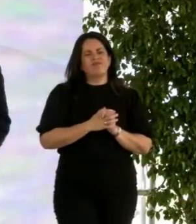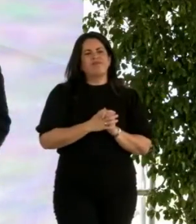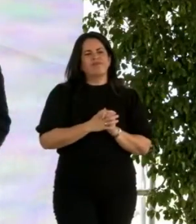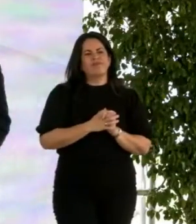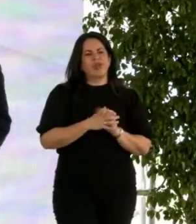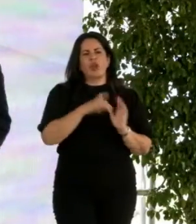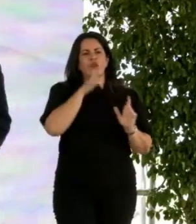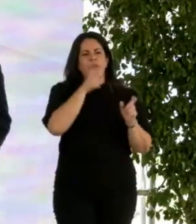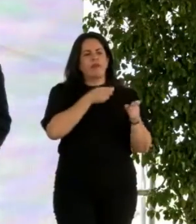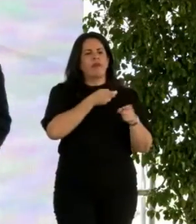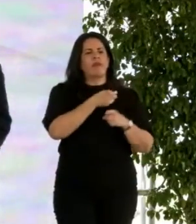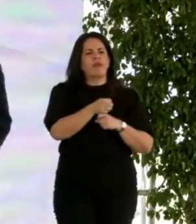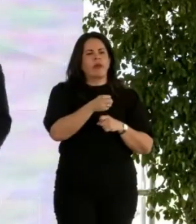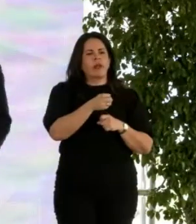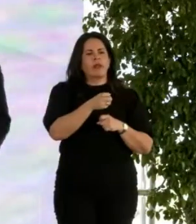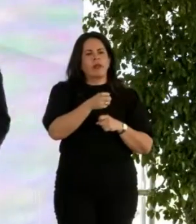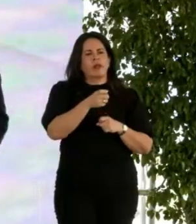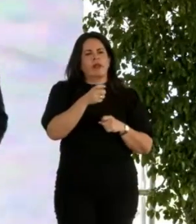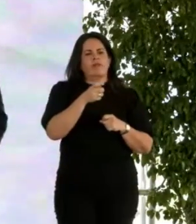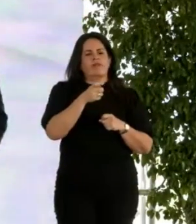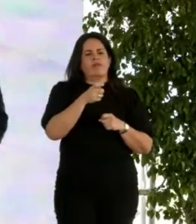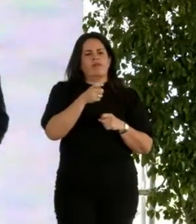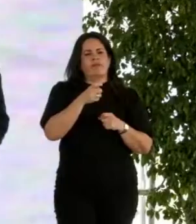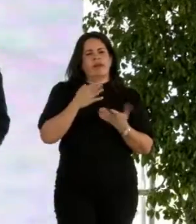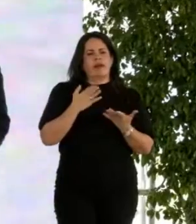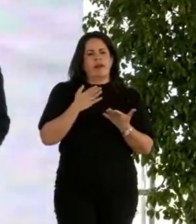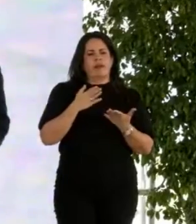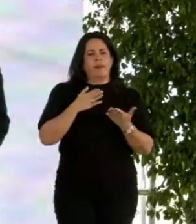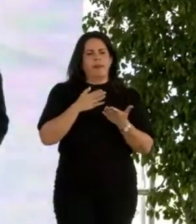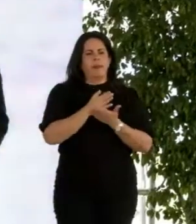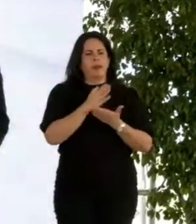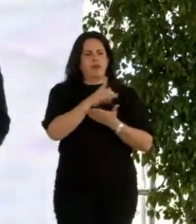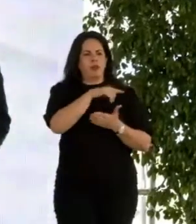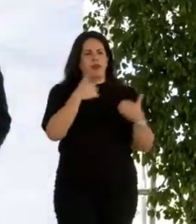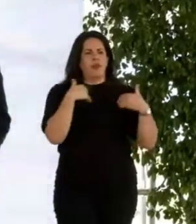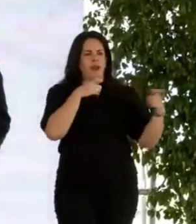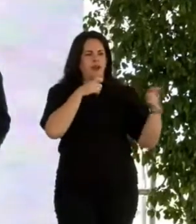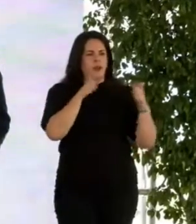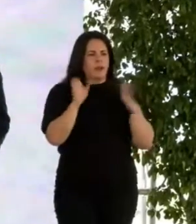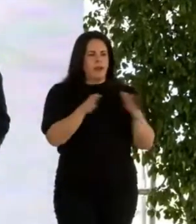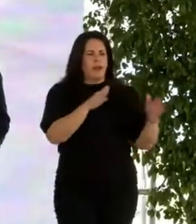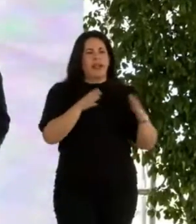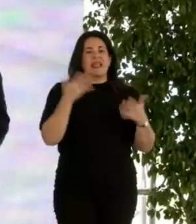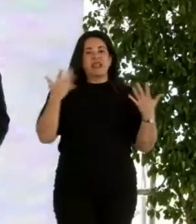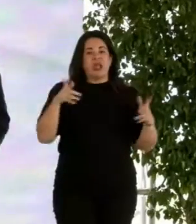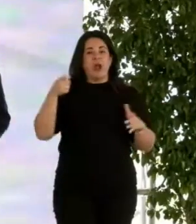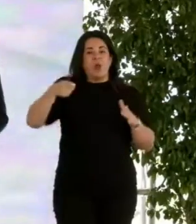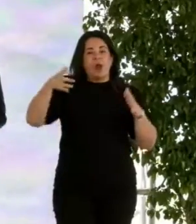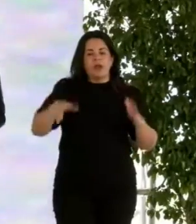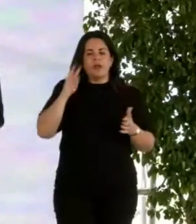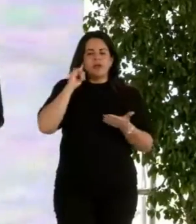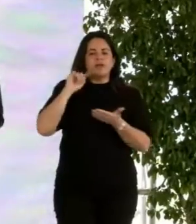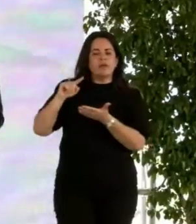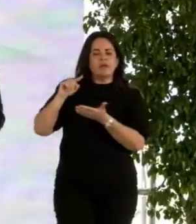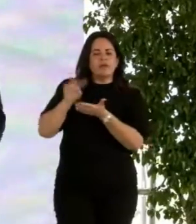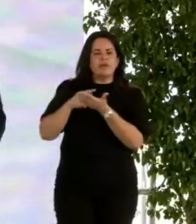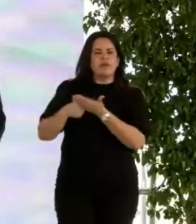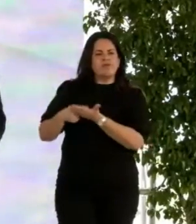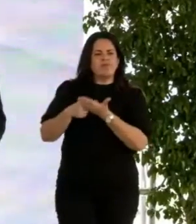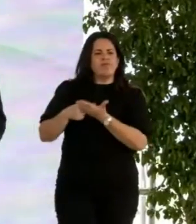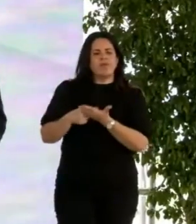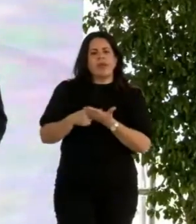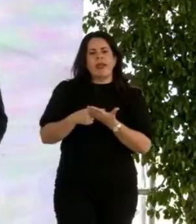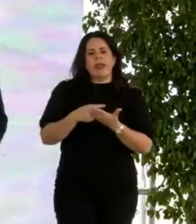sin violentar el propio plan de ajuste que está sometido ante la consideración de la juez. El plan de ajuste incluye lenguaje